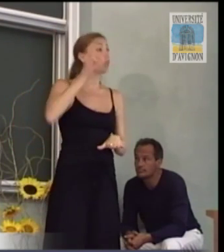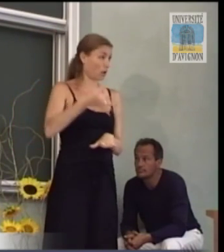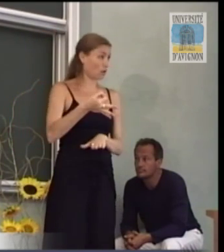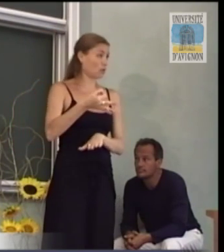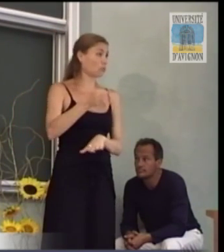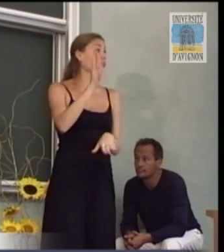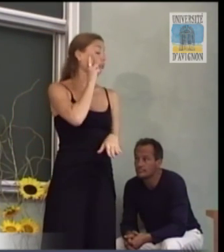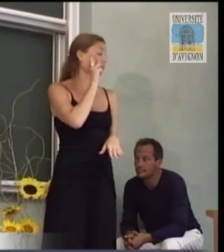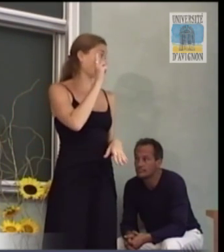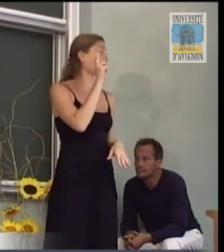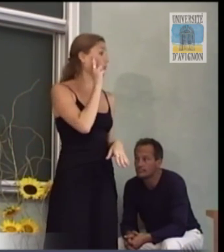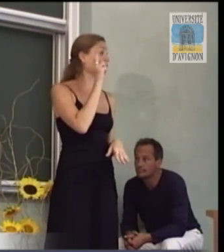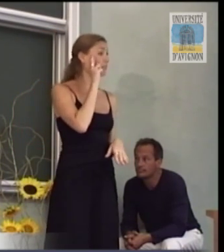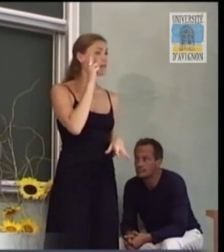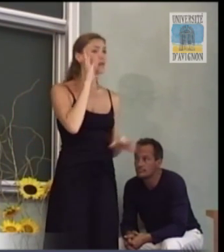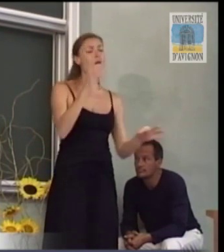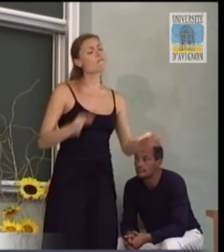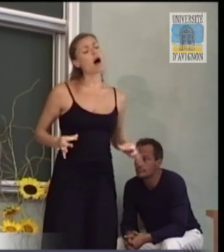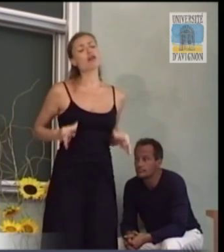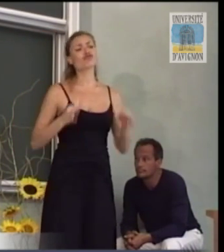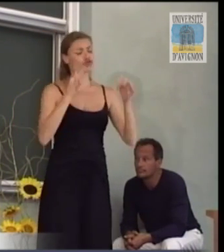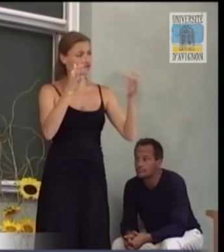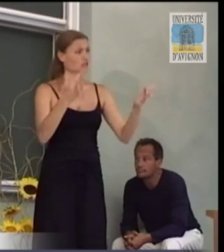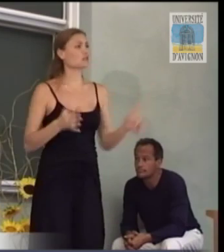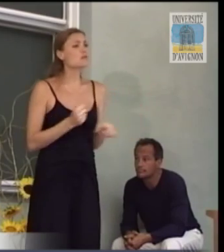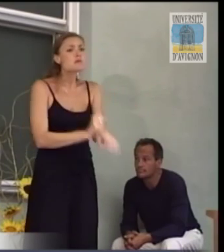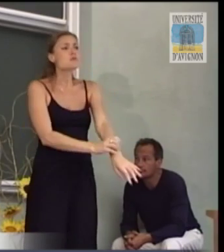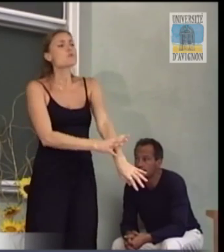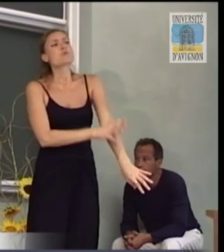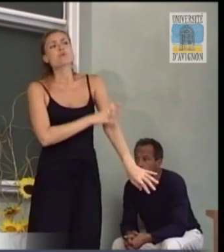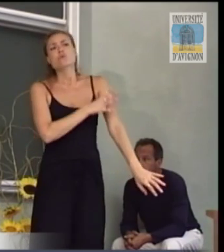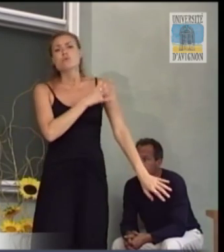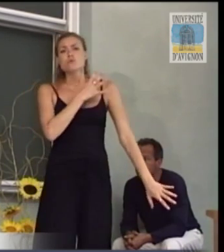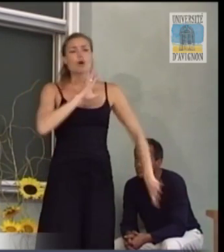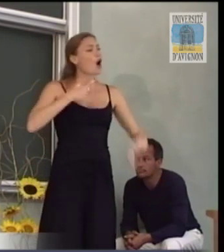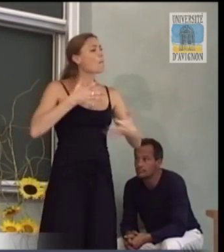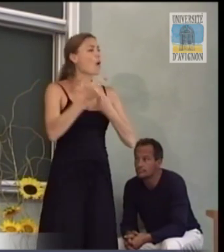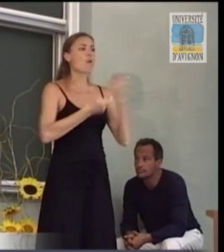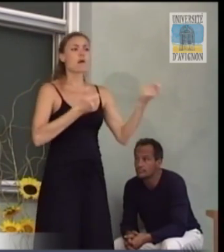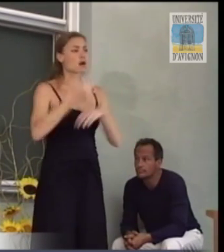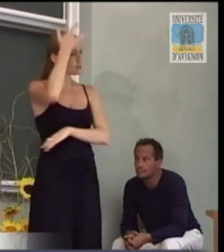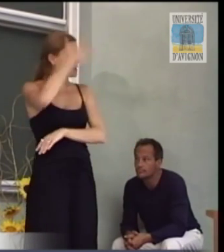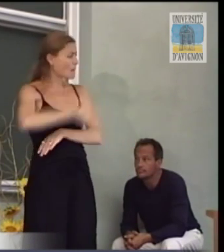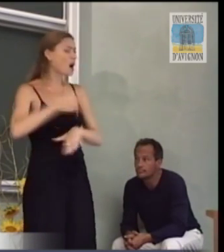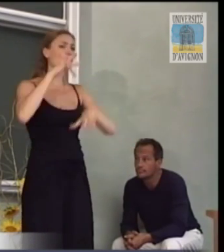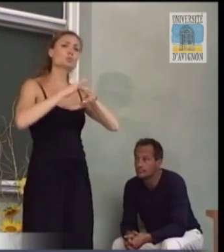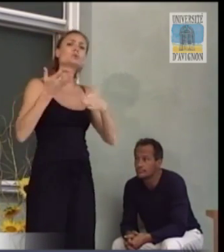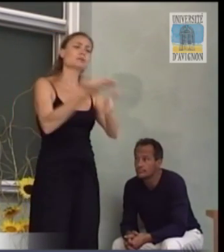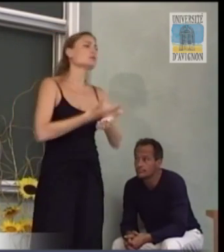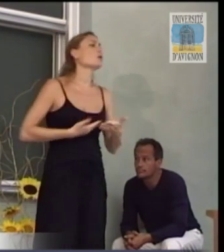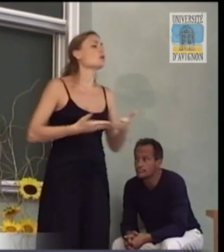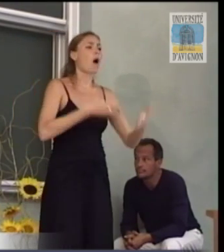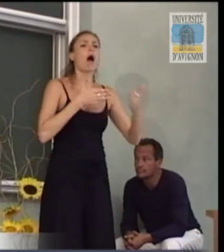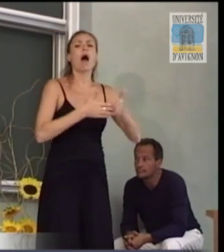plus, c'est une grande vulnérabilité à l'émotion, une grande vulnérabilité à l'épreuve, une faiblesse